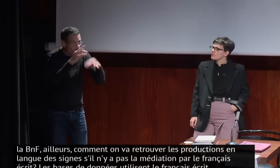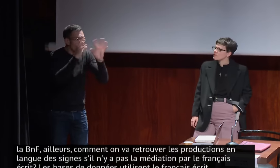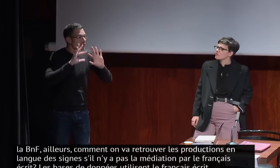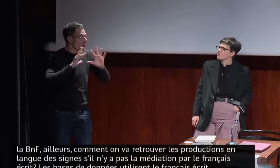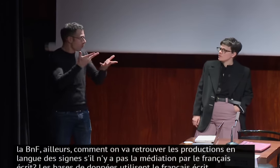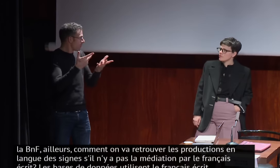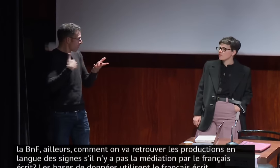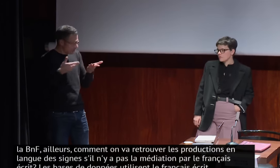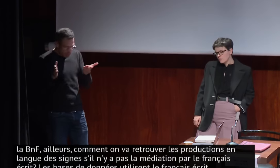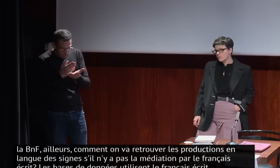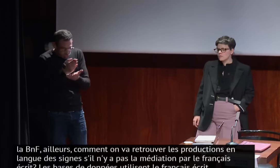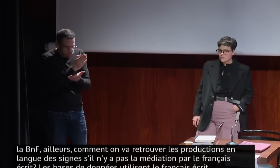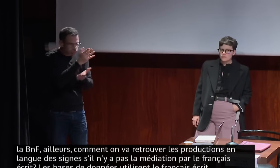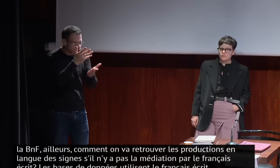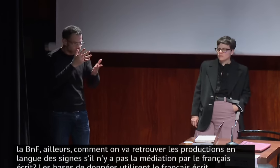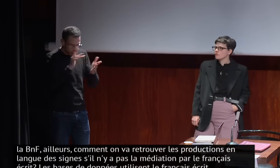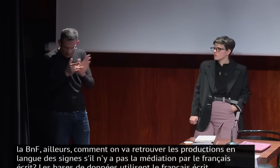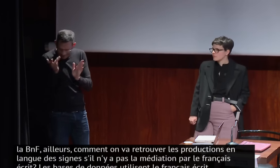médias. Comment on fait ?